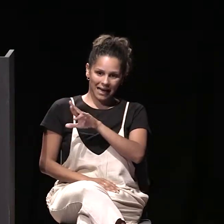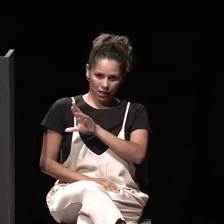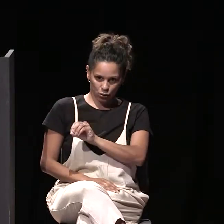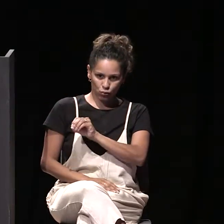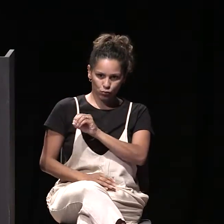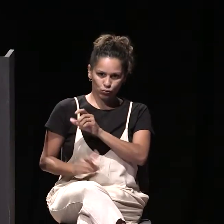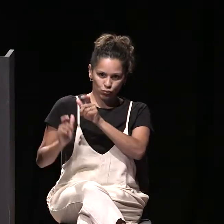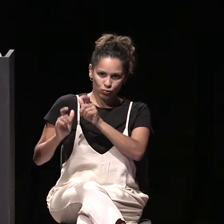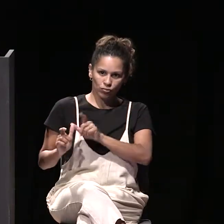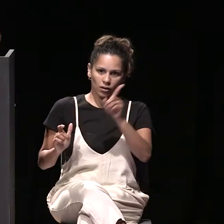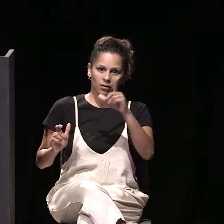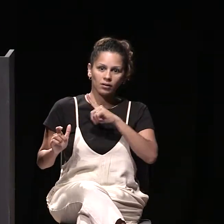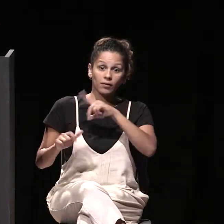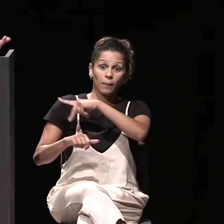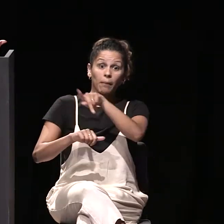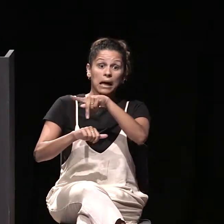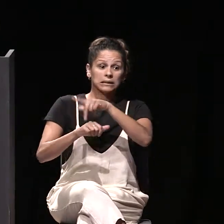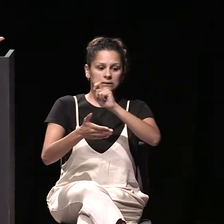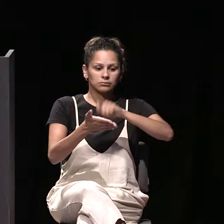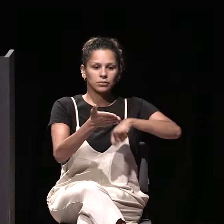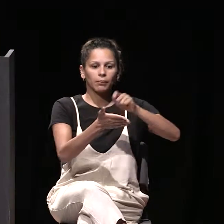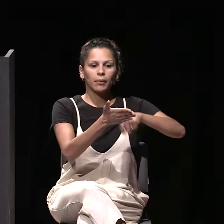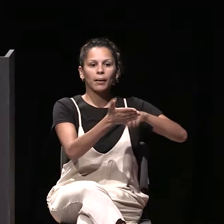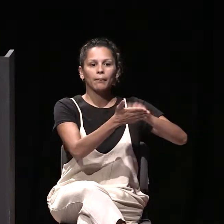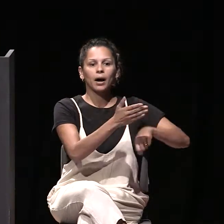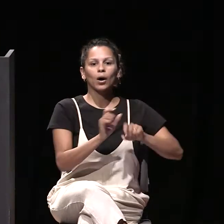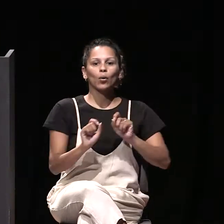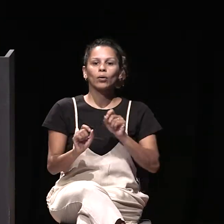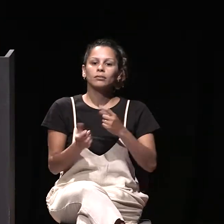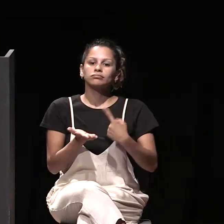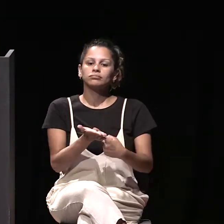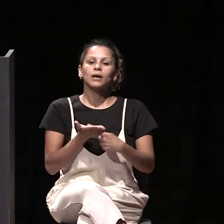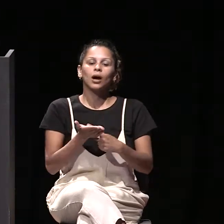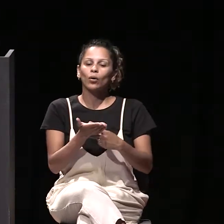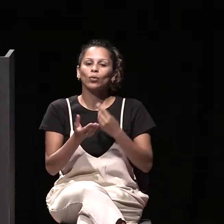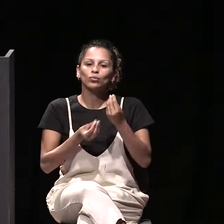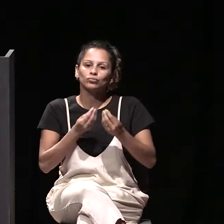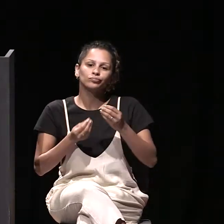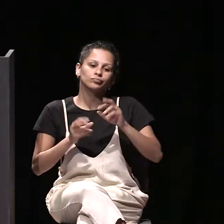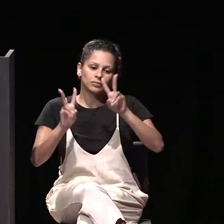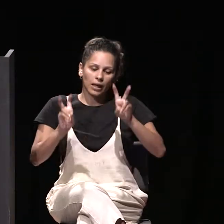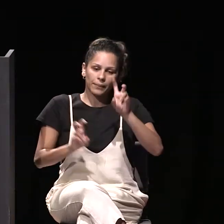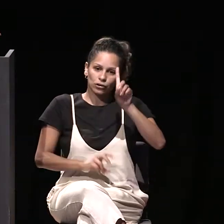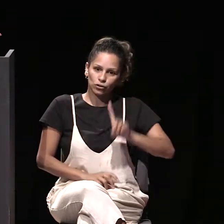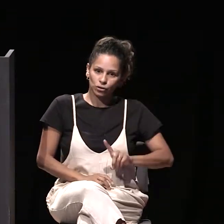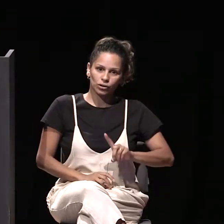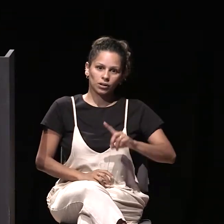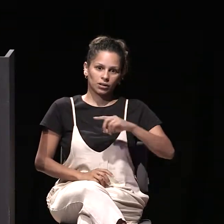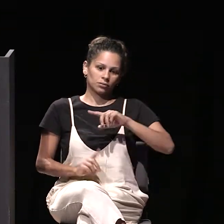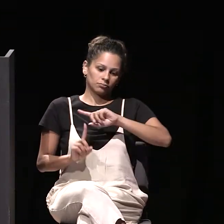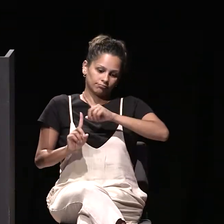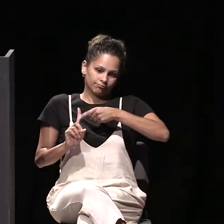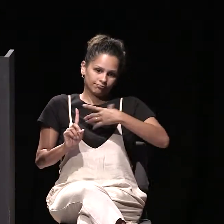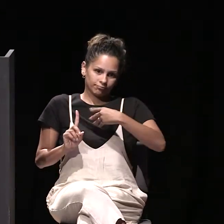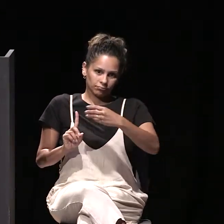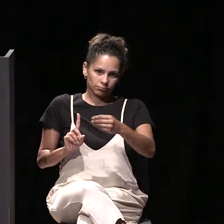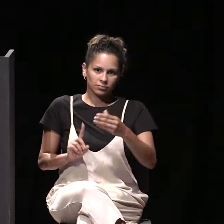já os países assinaram, são signatários, o Brasil é signatário de Cairo, é signatário de Beijing, Pequim,